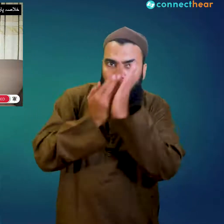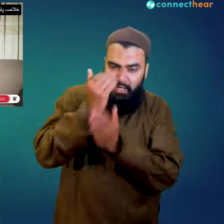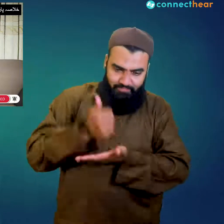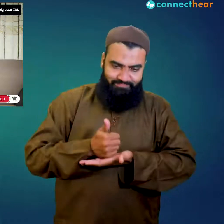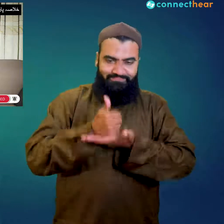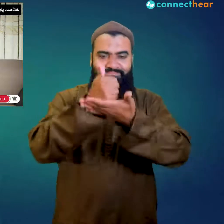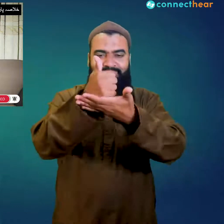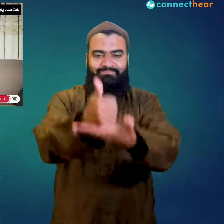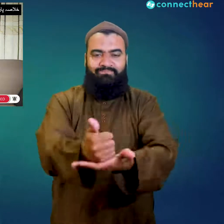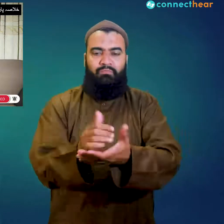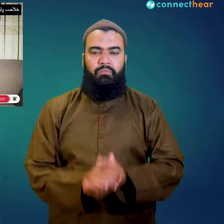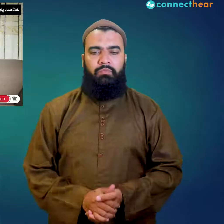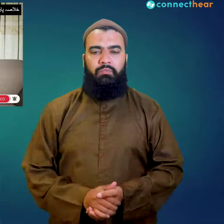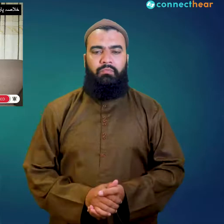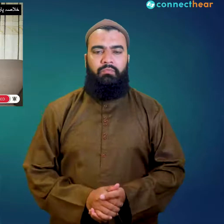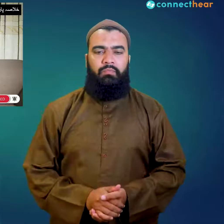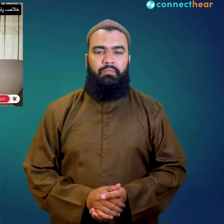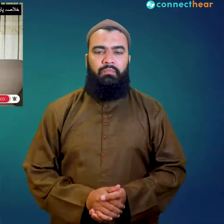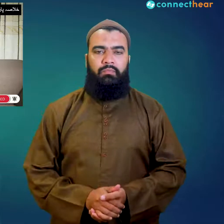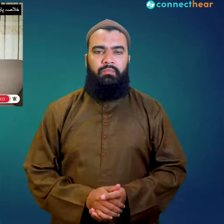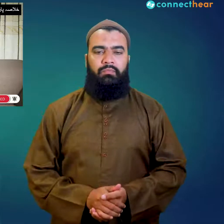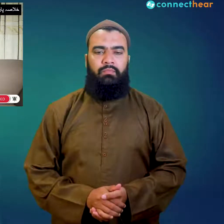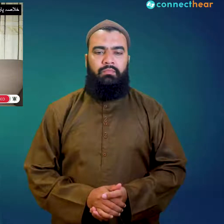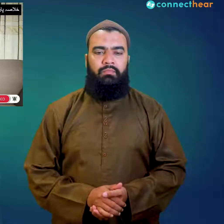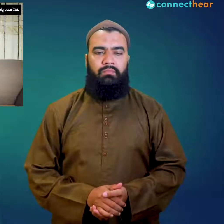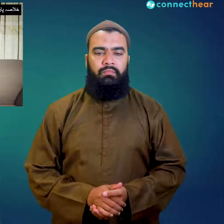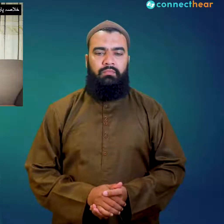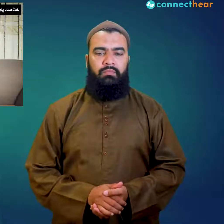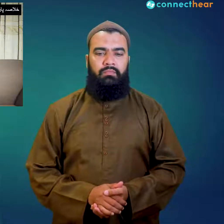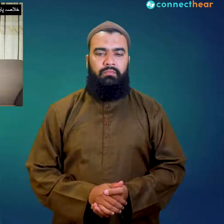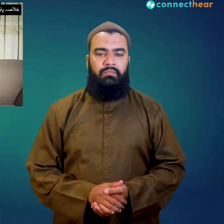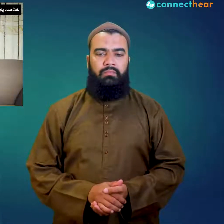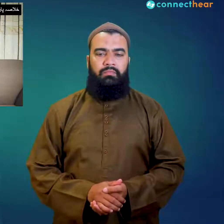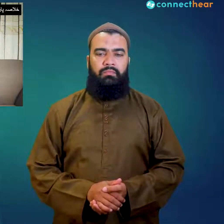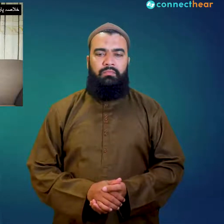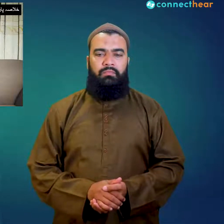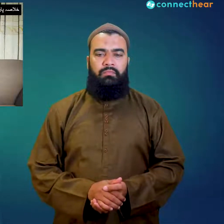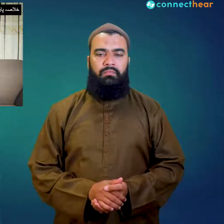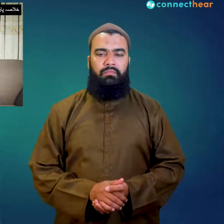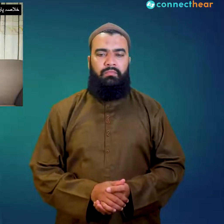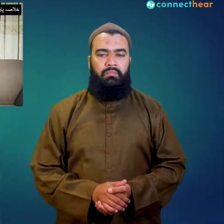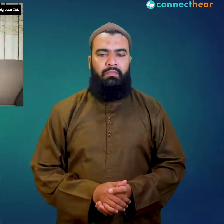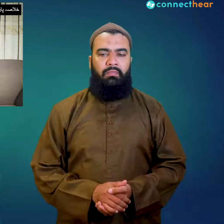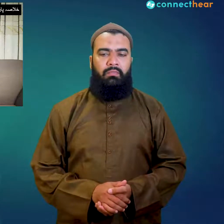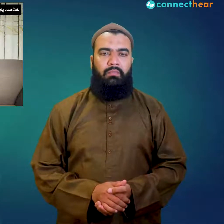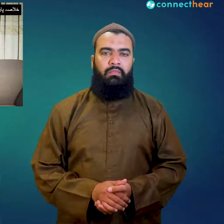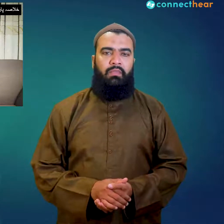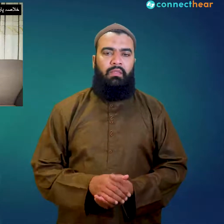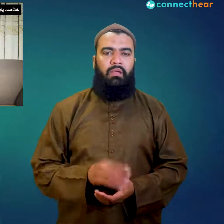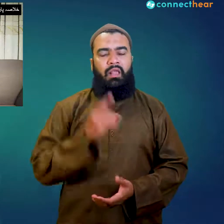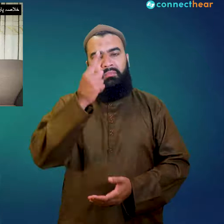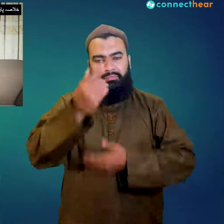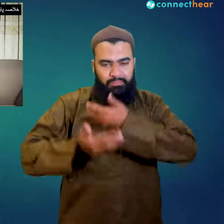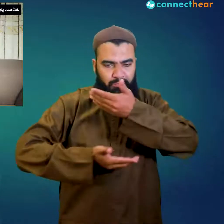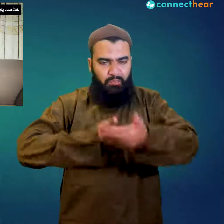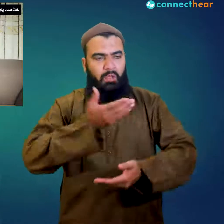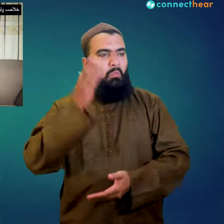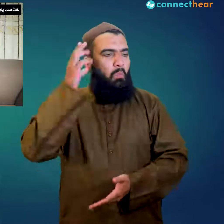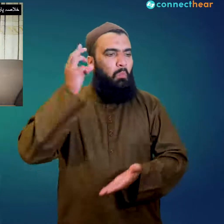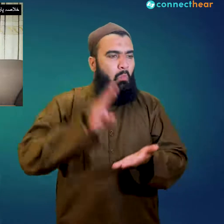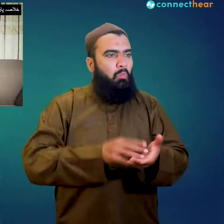آیت نمبر 200، یا ایھا الذین آمنوا اصبروا وصابروا ورابطوا، اہل ایمان کو پھر آخر